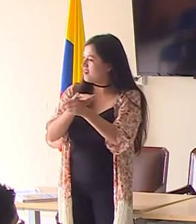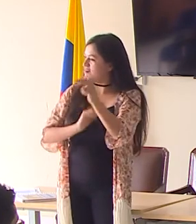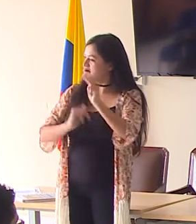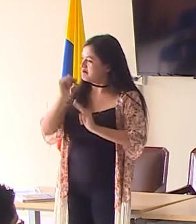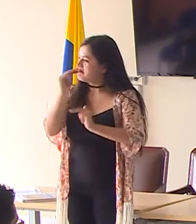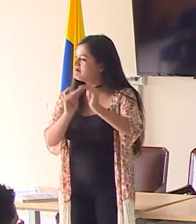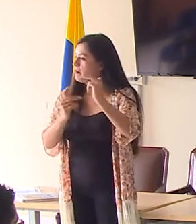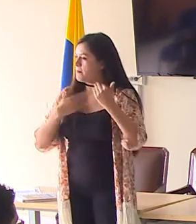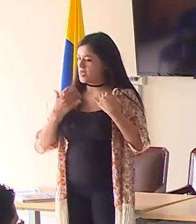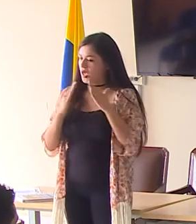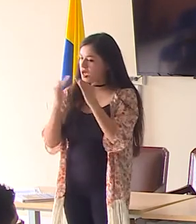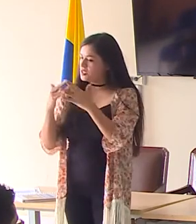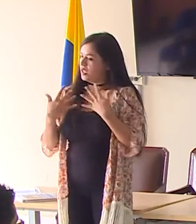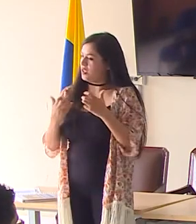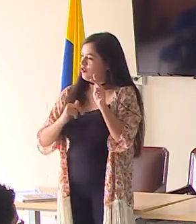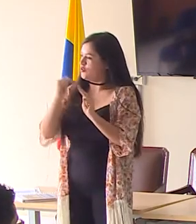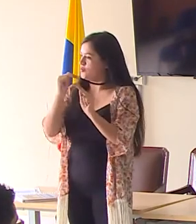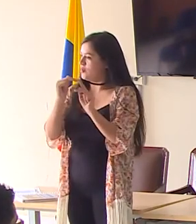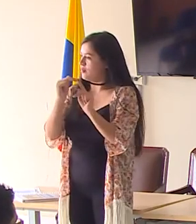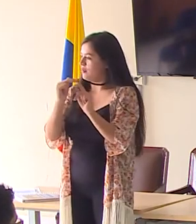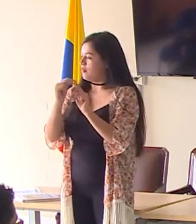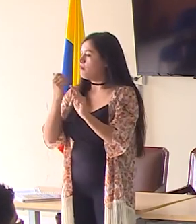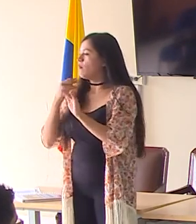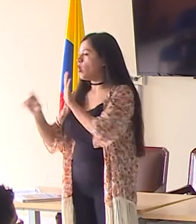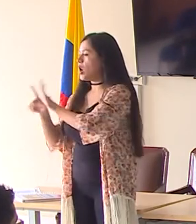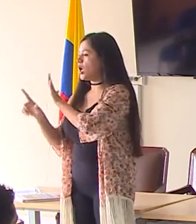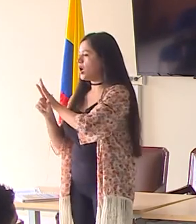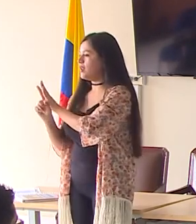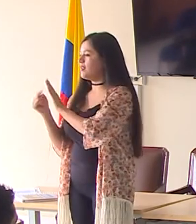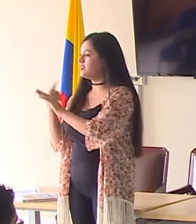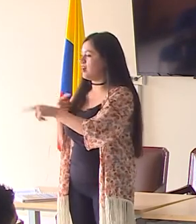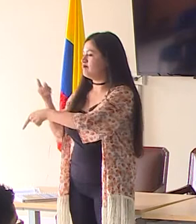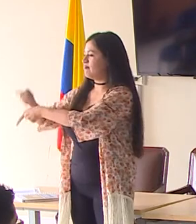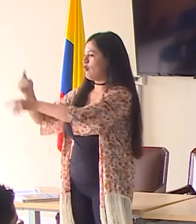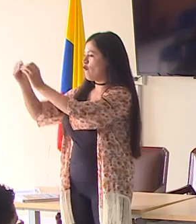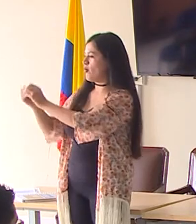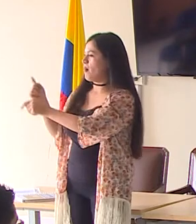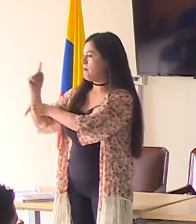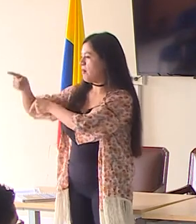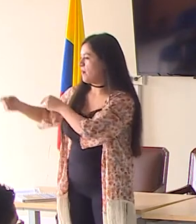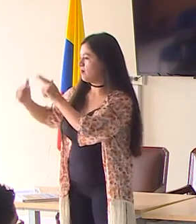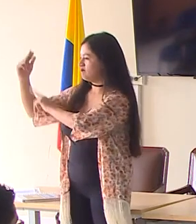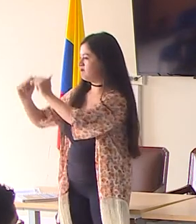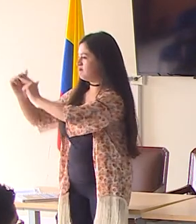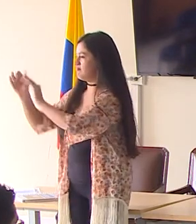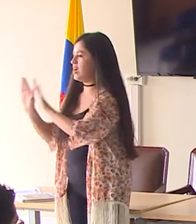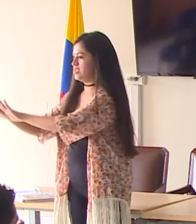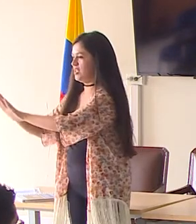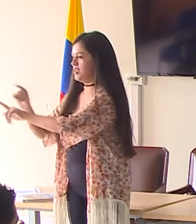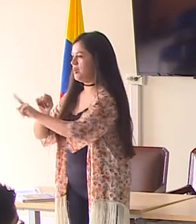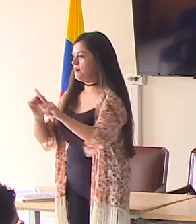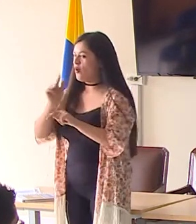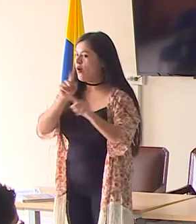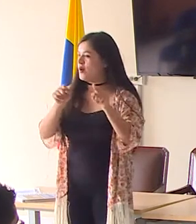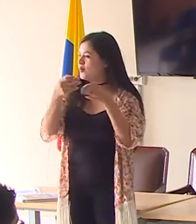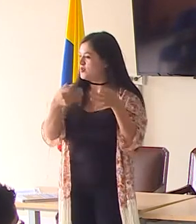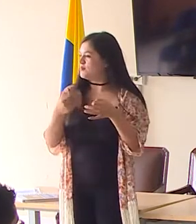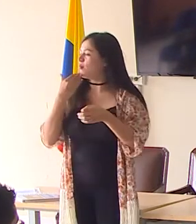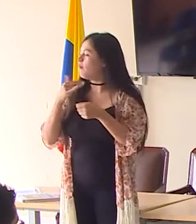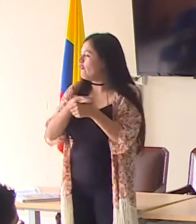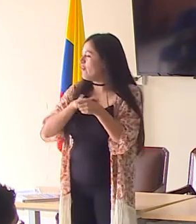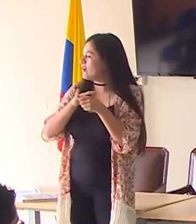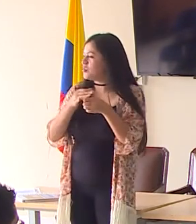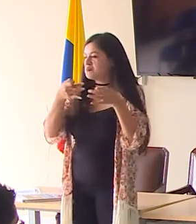de manera progresiva pero por el otro lado lo que encuentra uno es que estos barrios informales normalmente están localizados